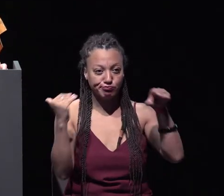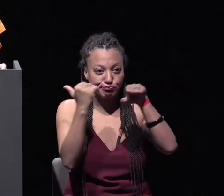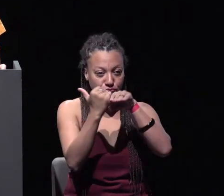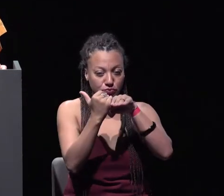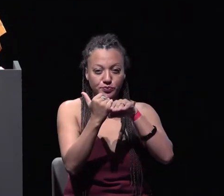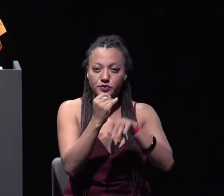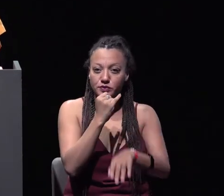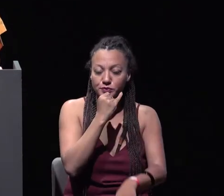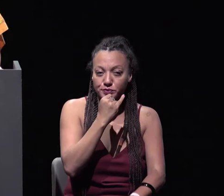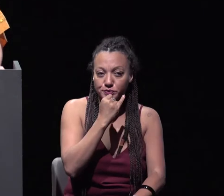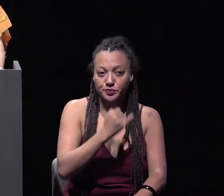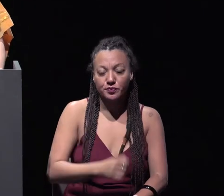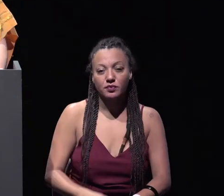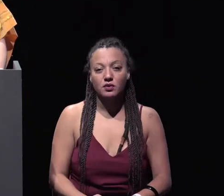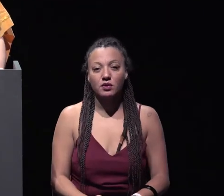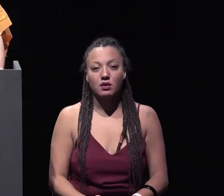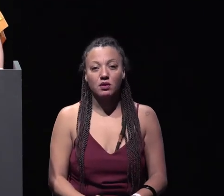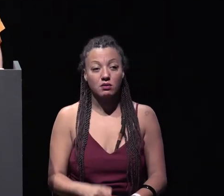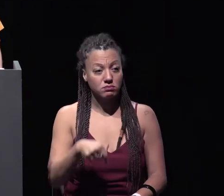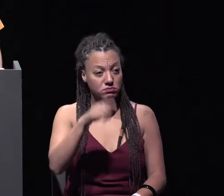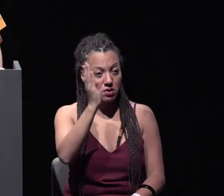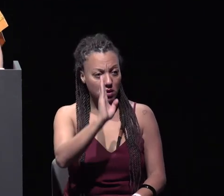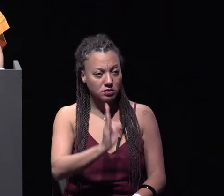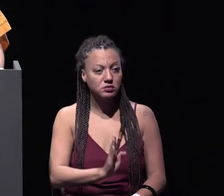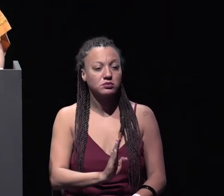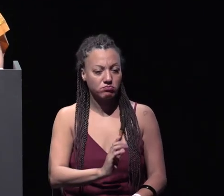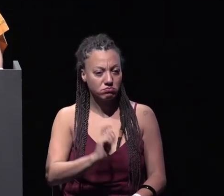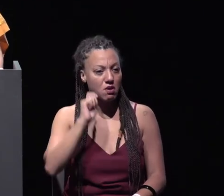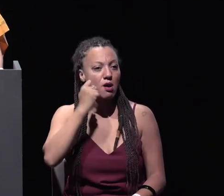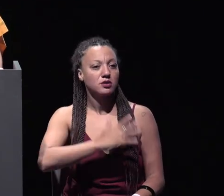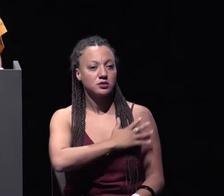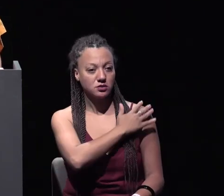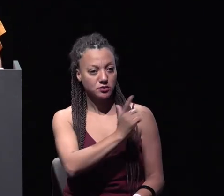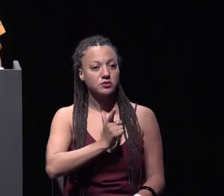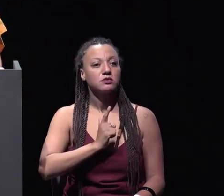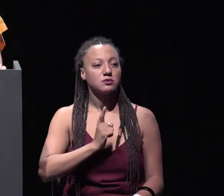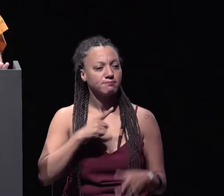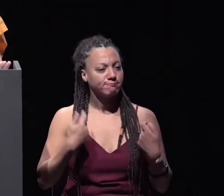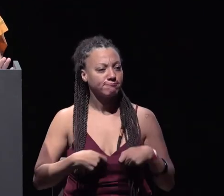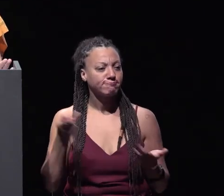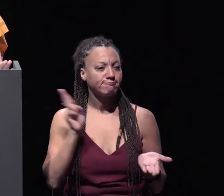dela é assumir que do brasil o racismo existe